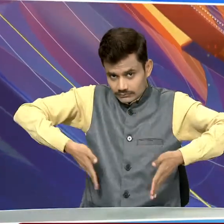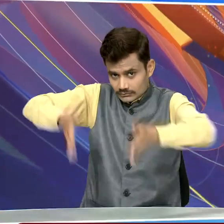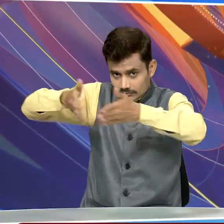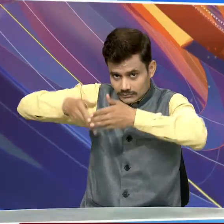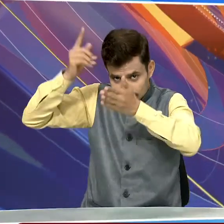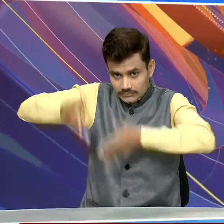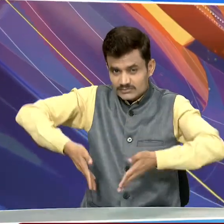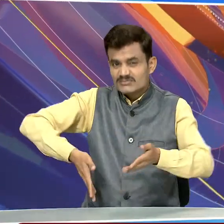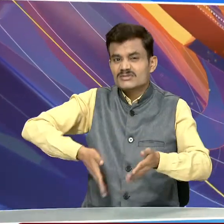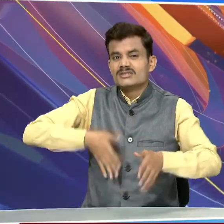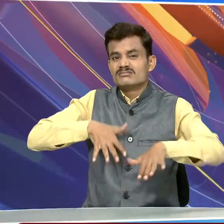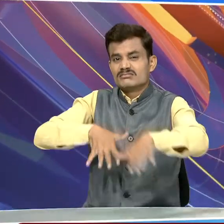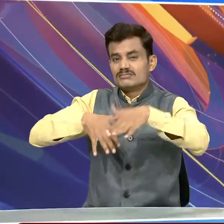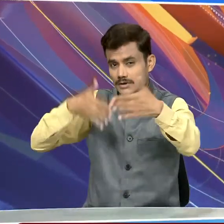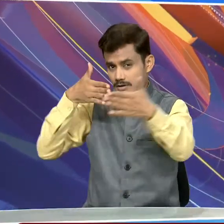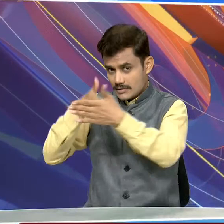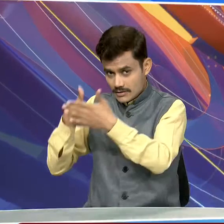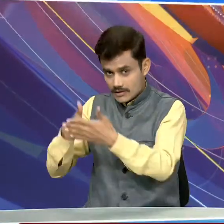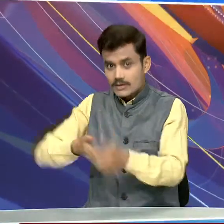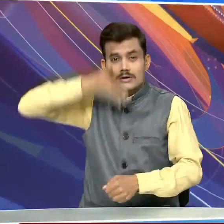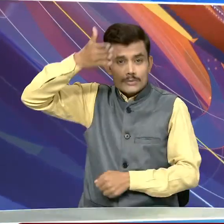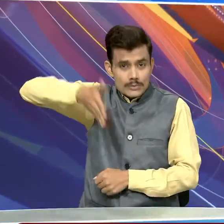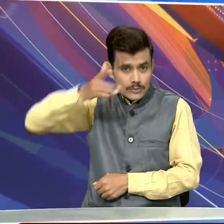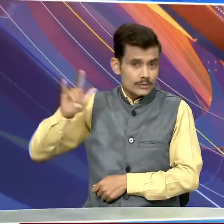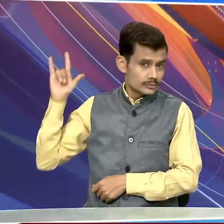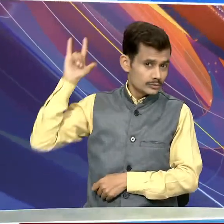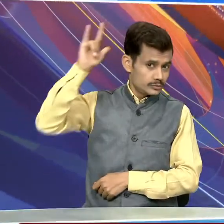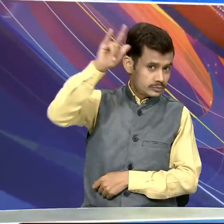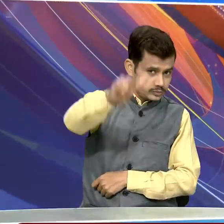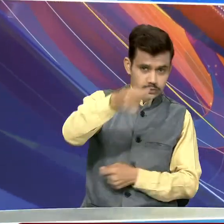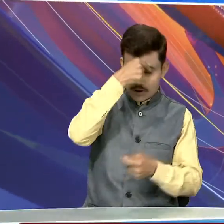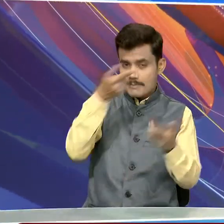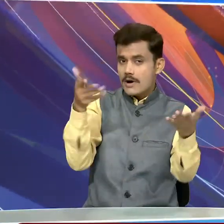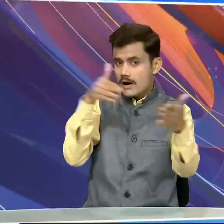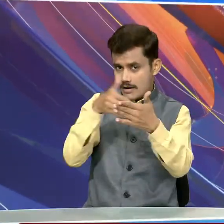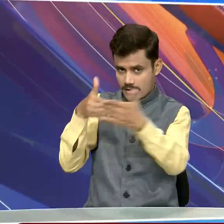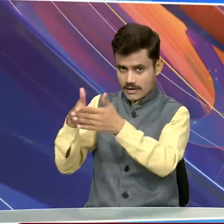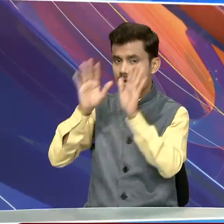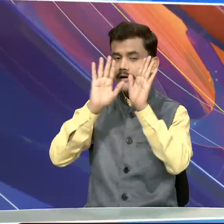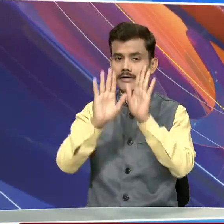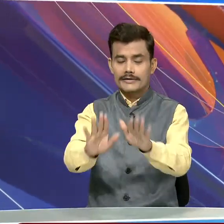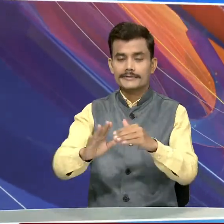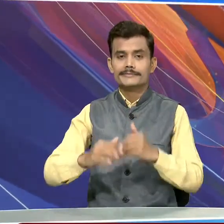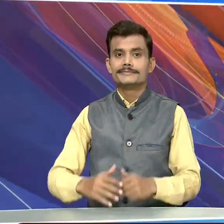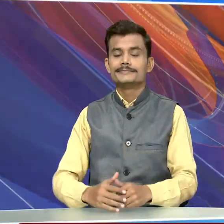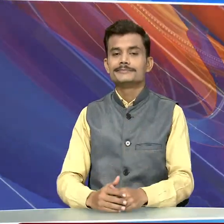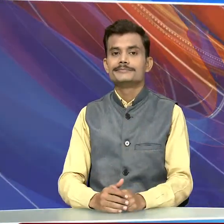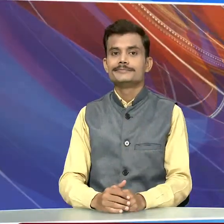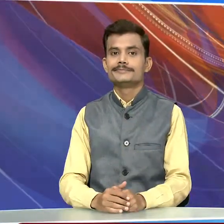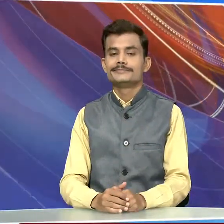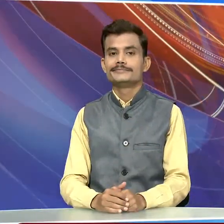सड़कों पर यातायात बंद, रेल और हवाई यातायात भी हुआ प्रभावित।